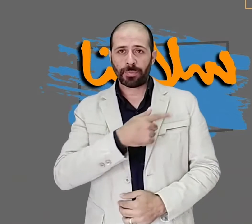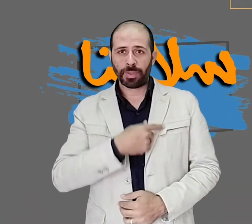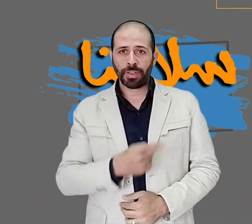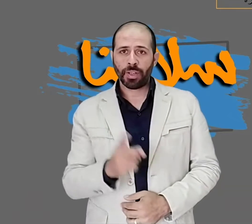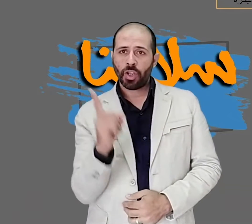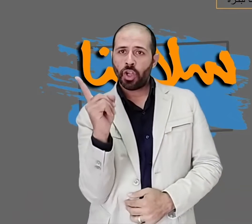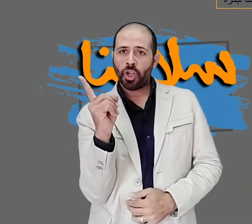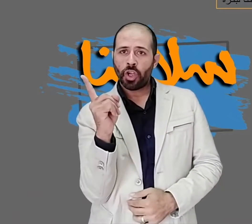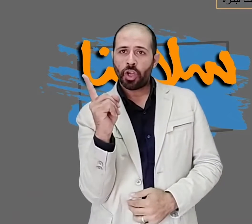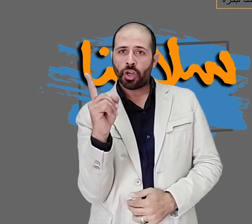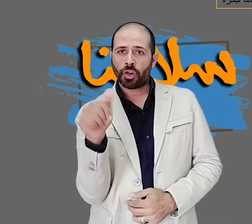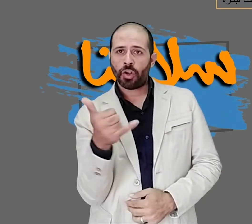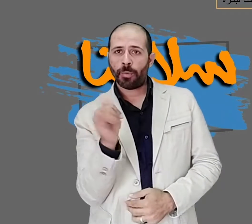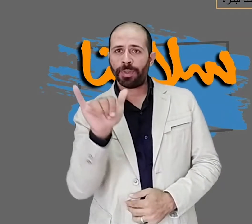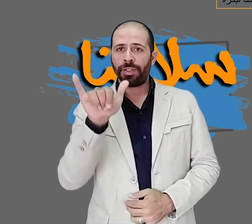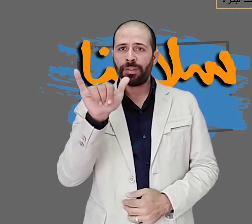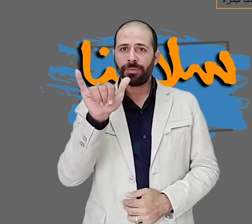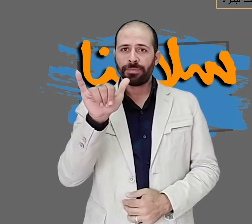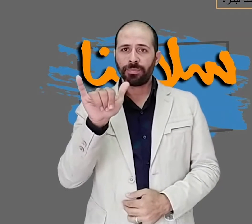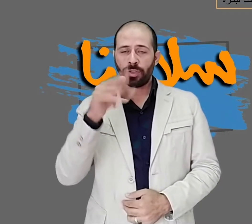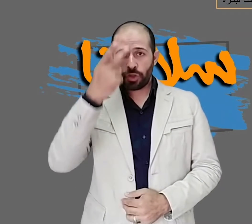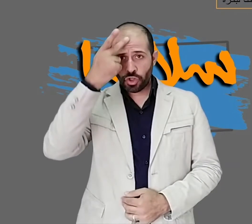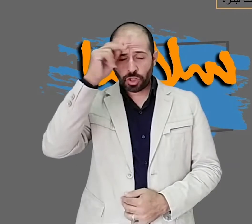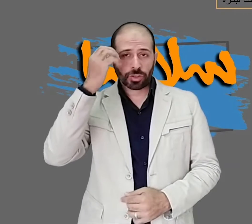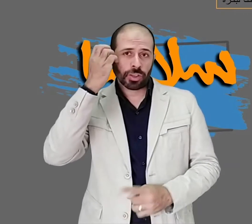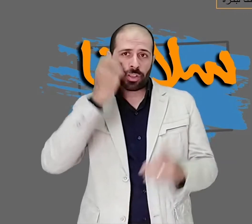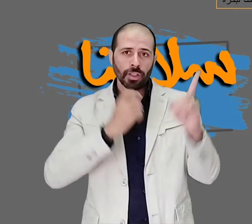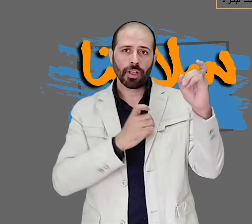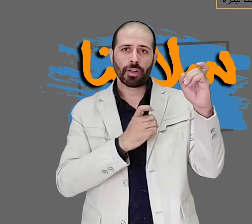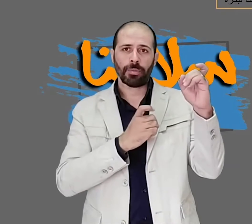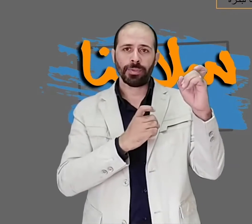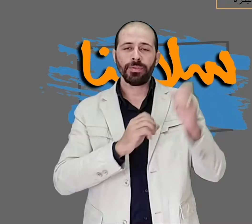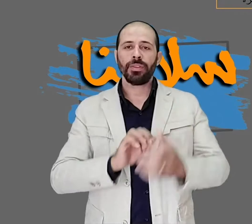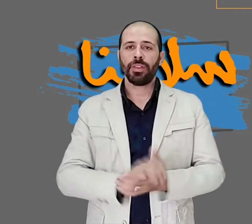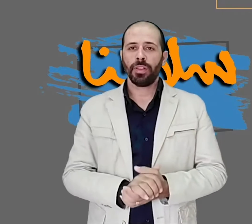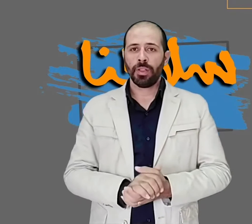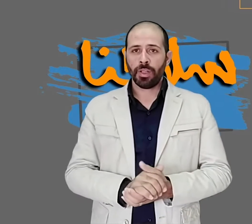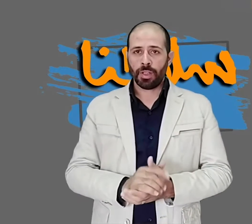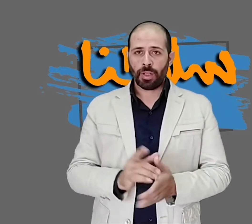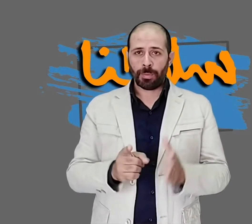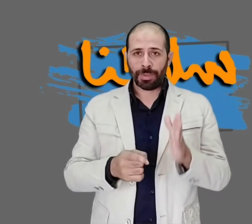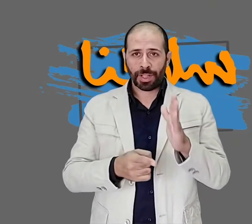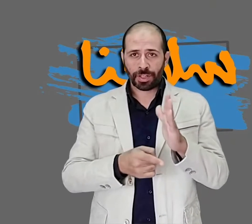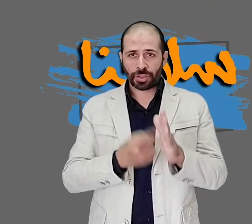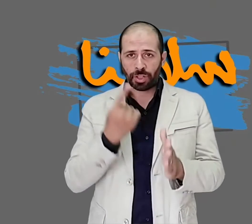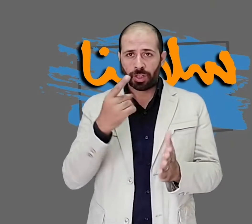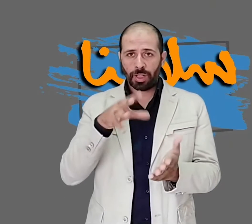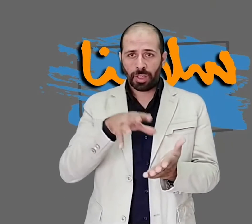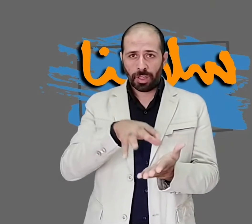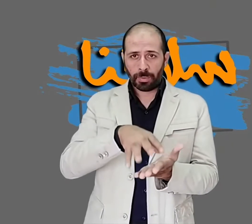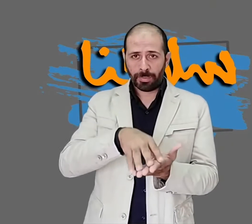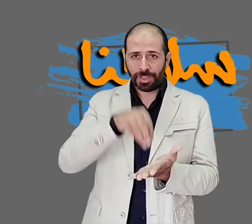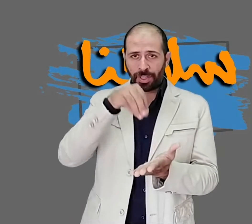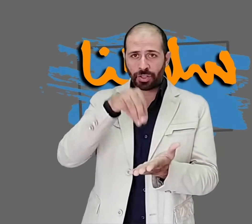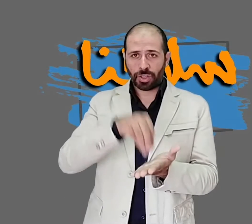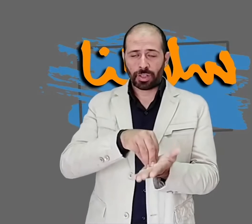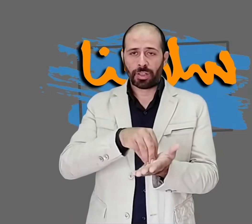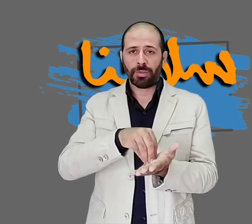اسمي رامي، اشارتي رامي. البدايه ان شاء الله او البدايه ان شاء الله